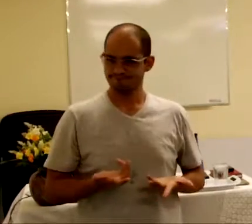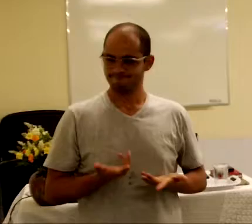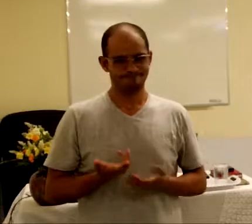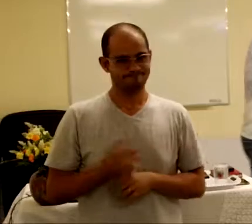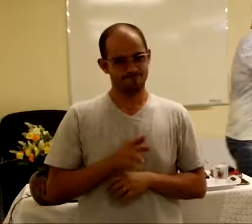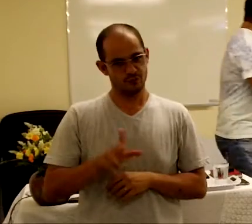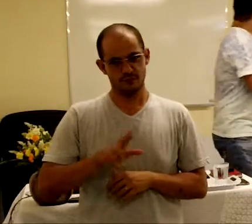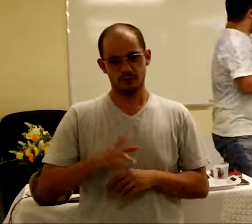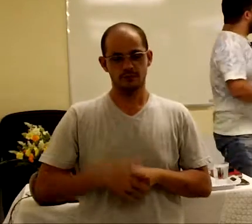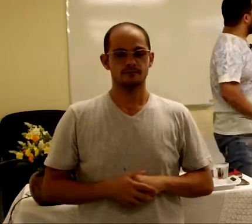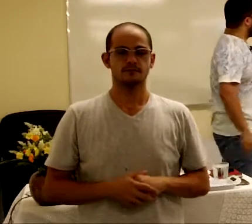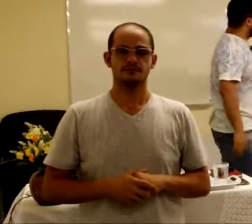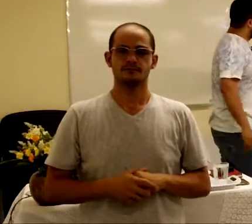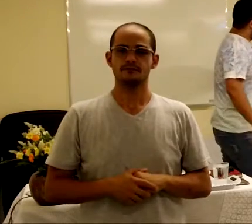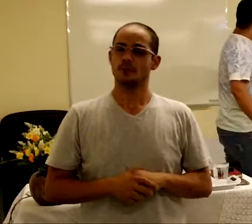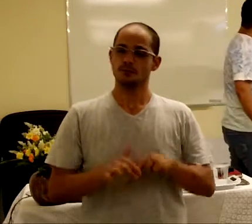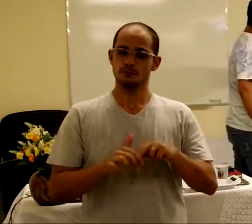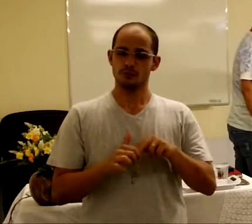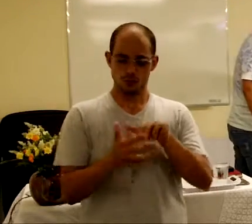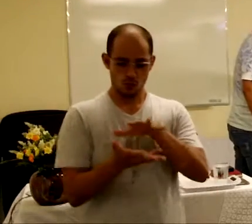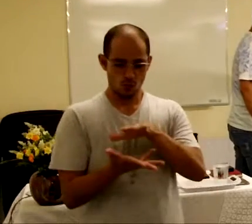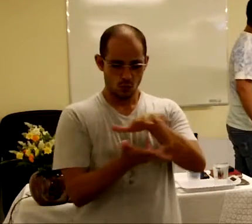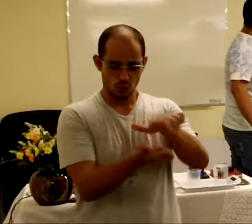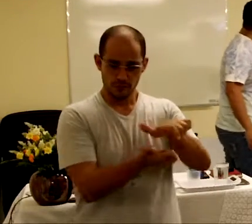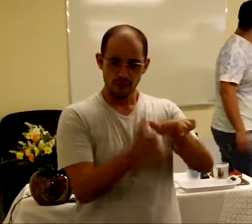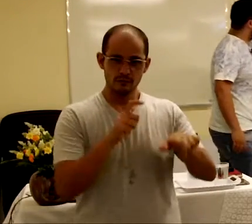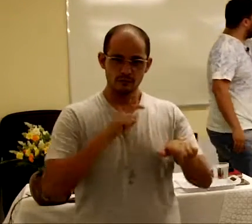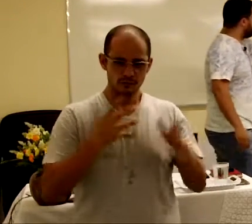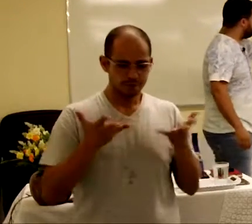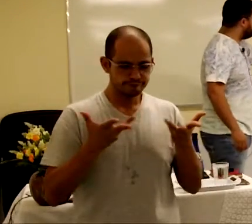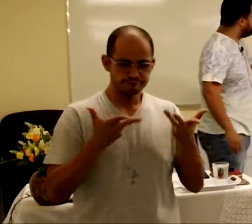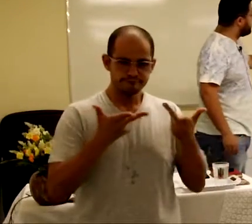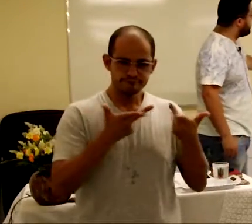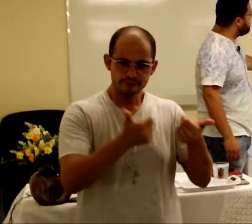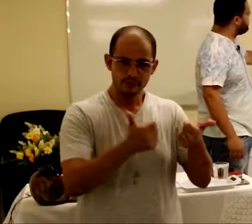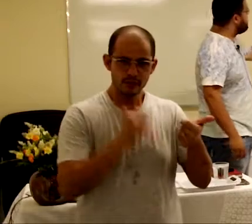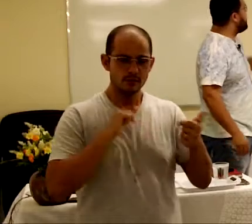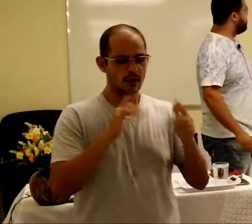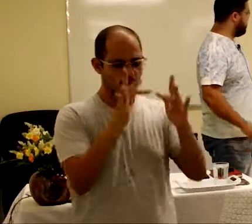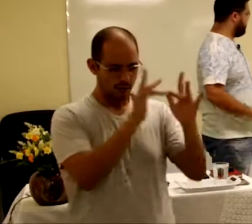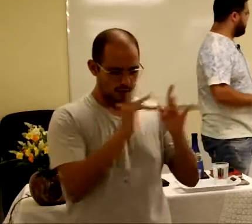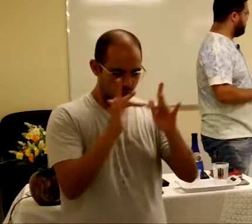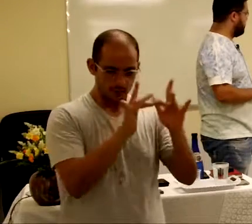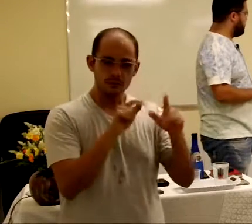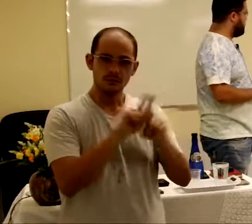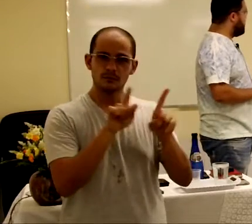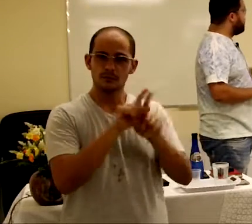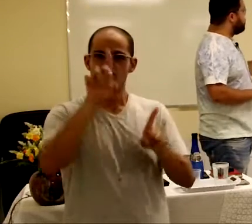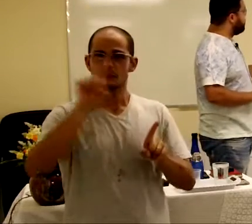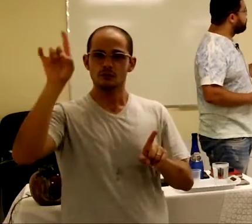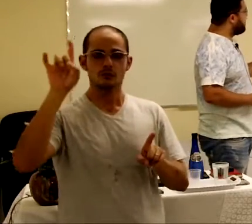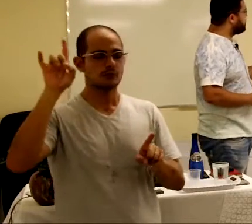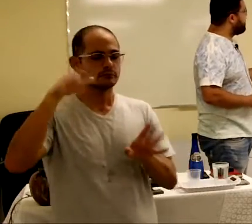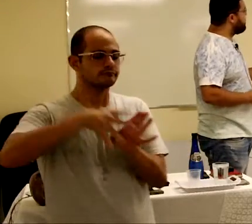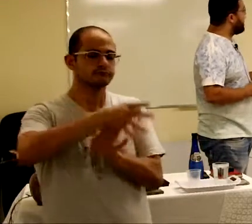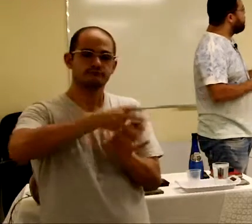né? A harmonia que regula o mecanismo do universo patenteia combinações e desígnios determinados. E por